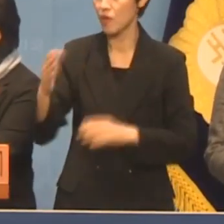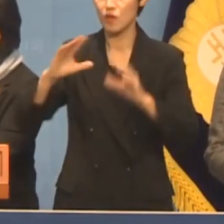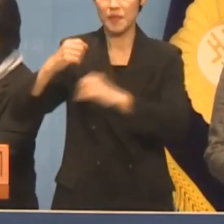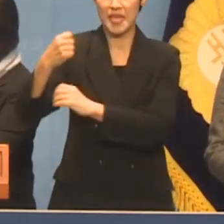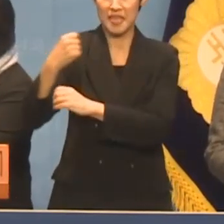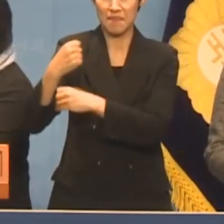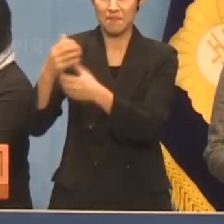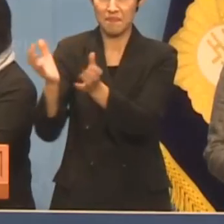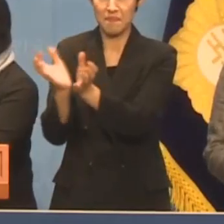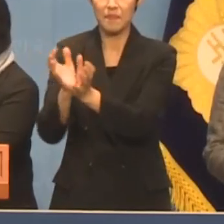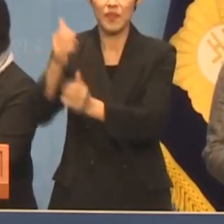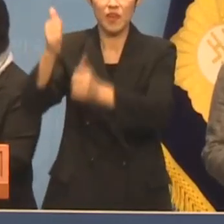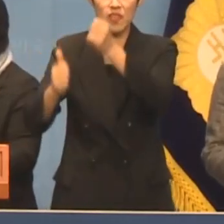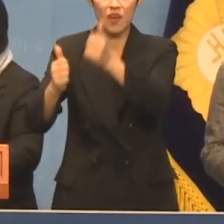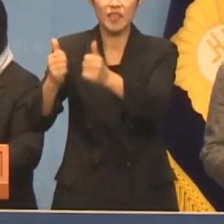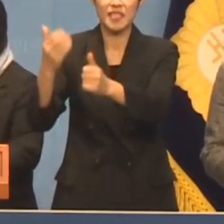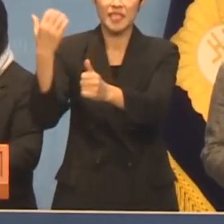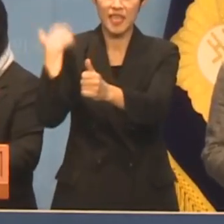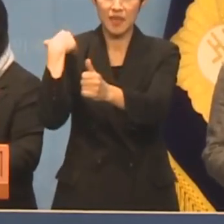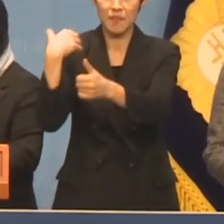국민의힘 당내 경선 책임당원